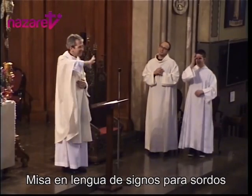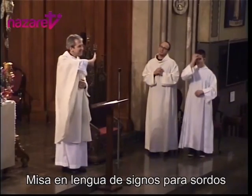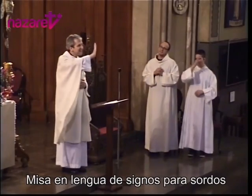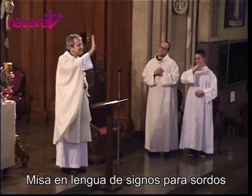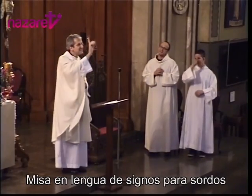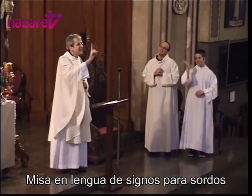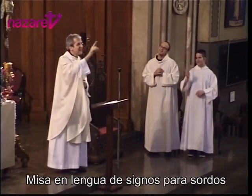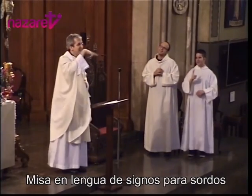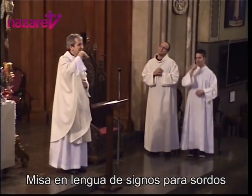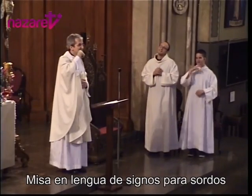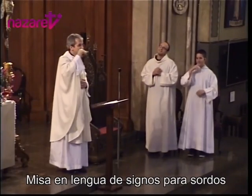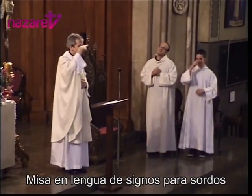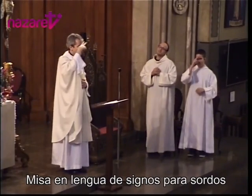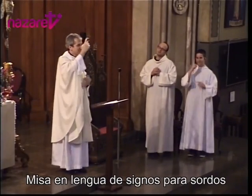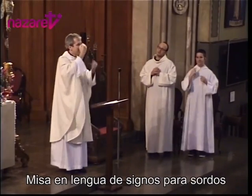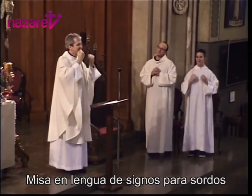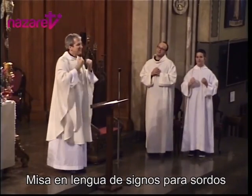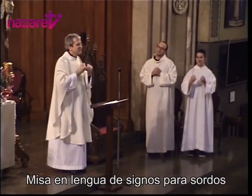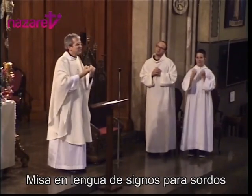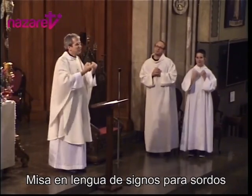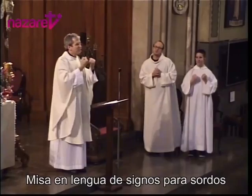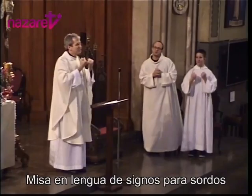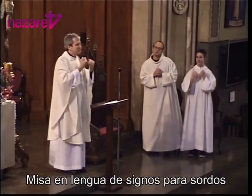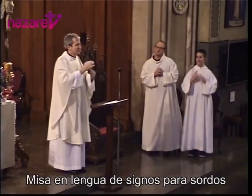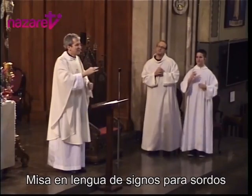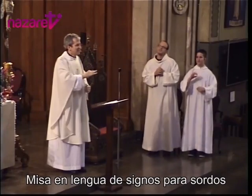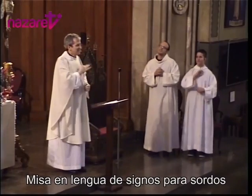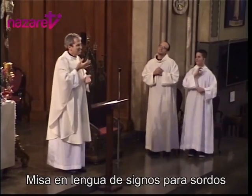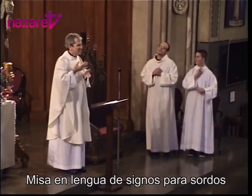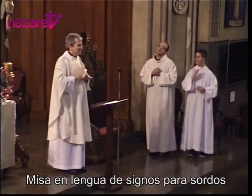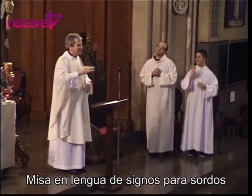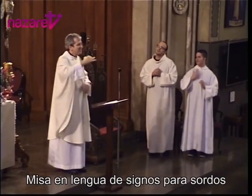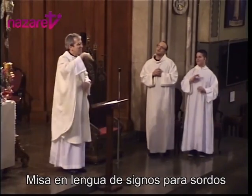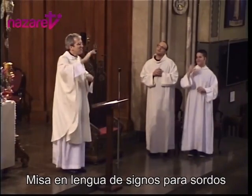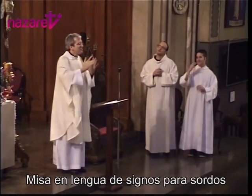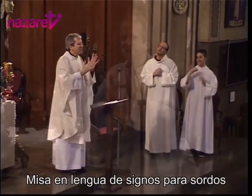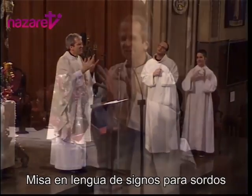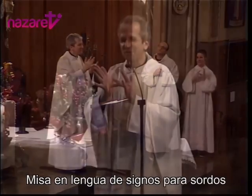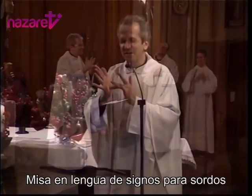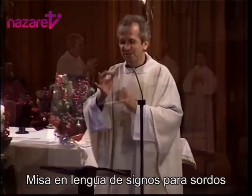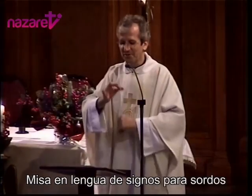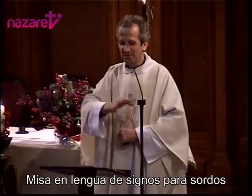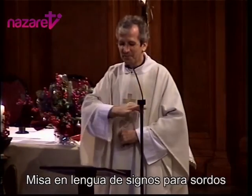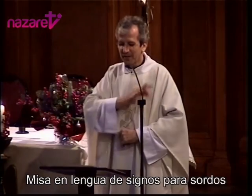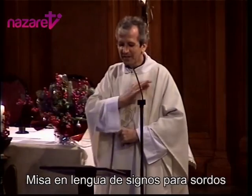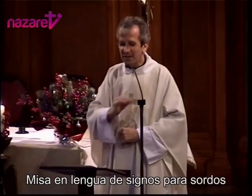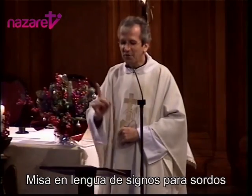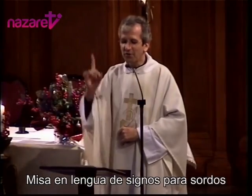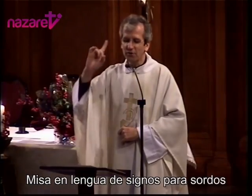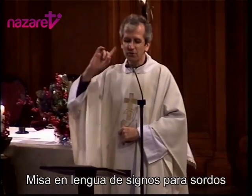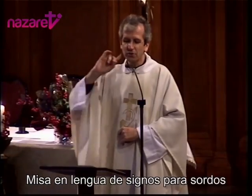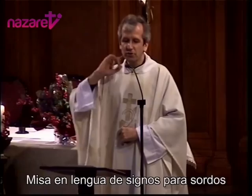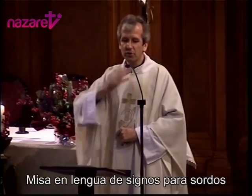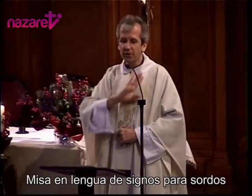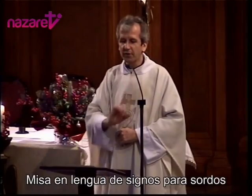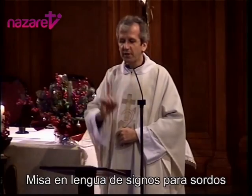Rey celestial, Dios Padre Todopoderoso, Señor Hijo único Jesucristo, Señor